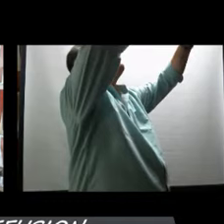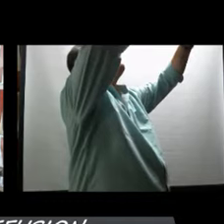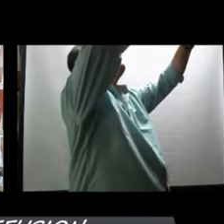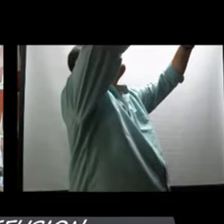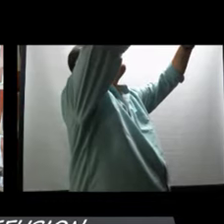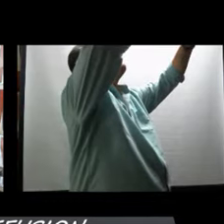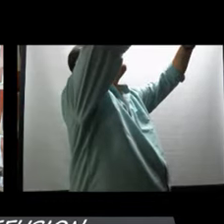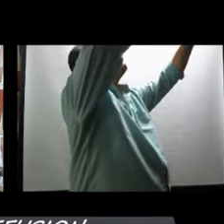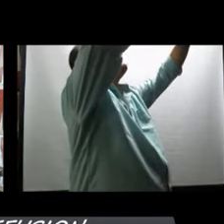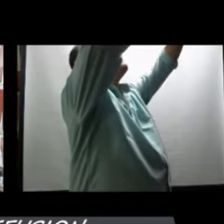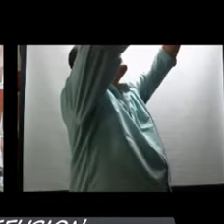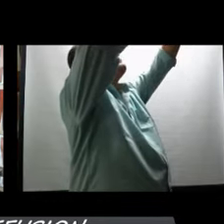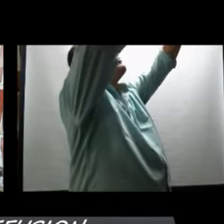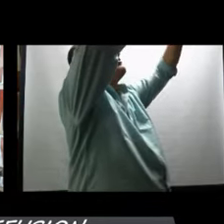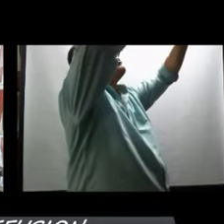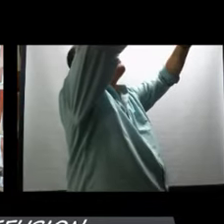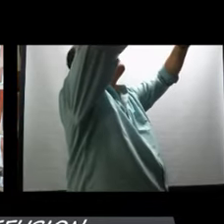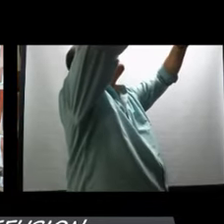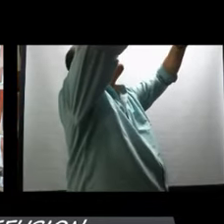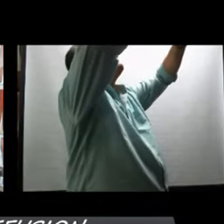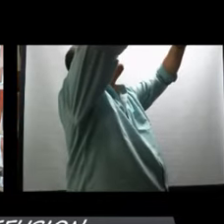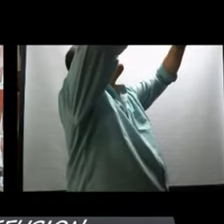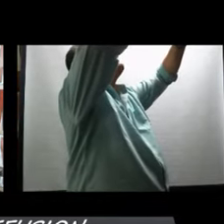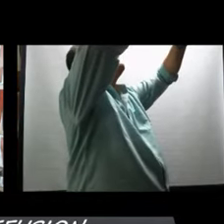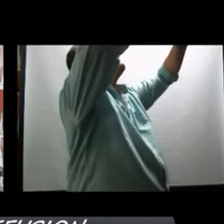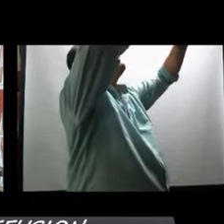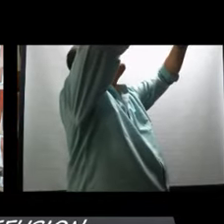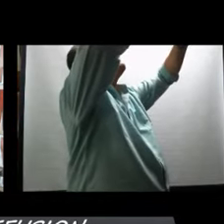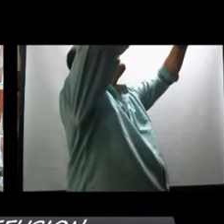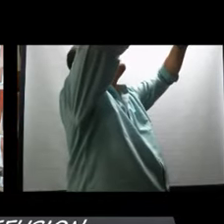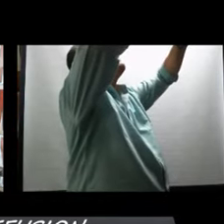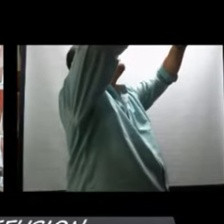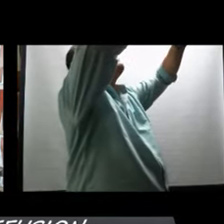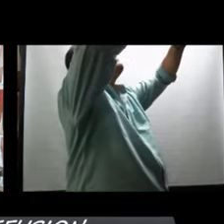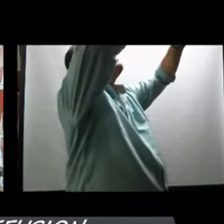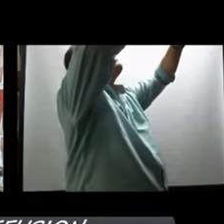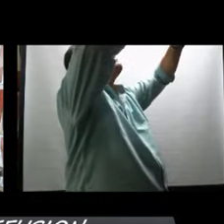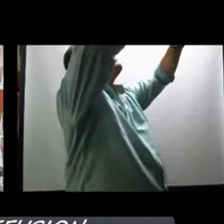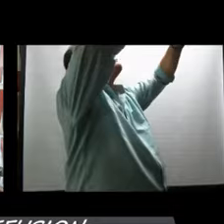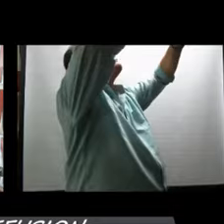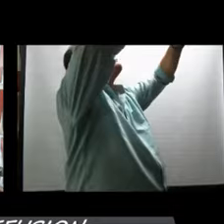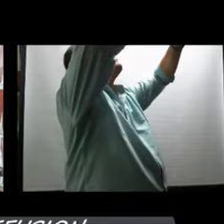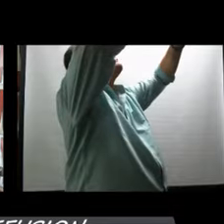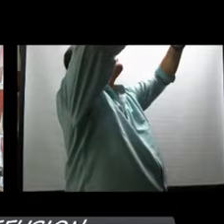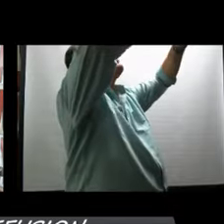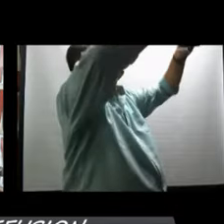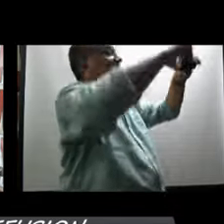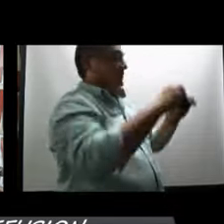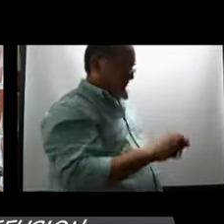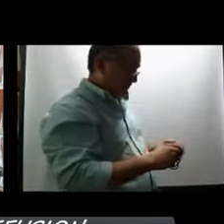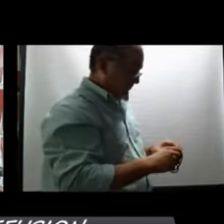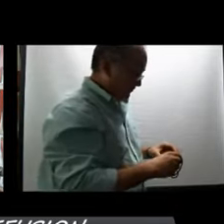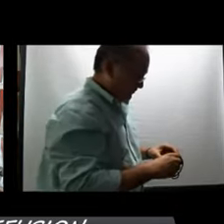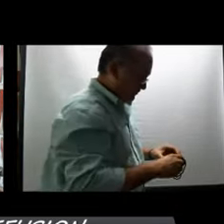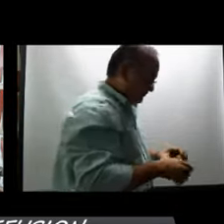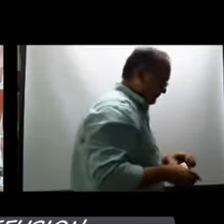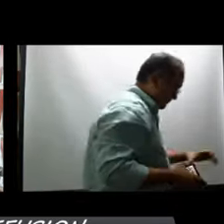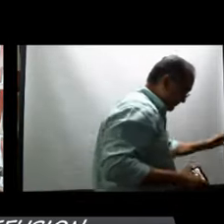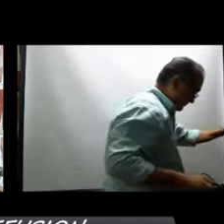te llevas gratis el Galaxy Express 3. Sin contrato ni verificación de crédito. Y en la mejor red en Puerto